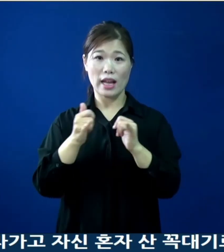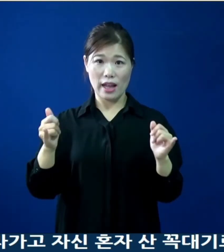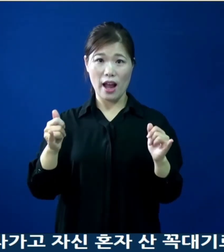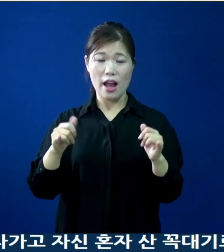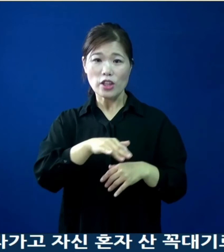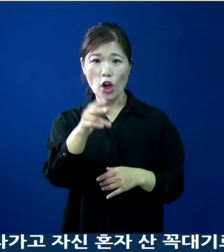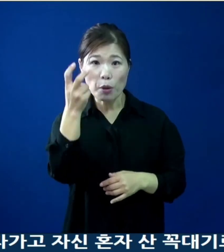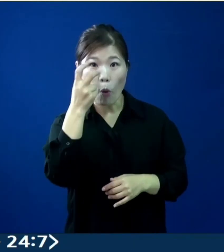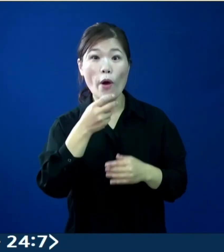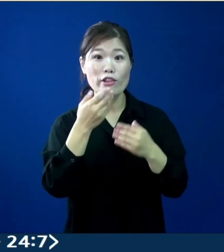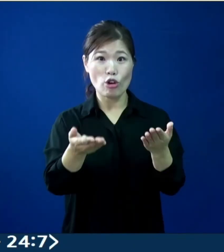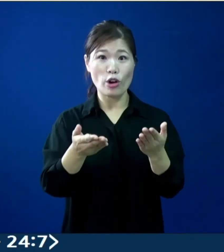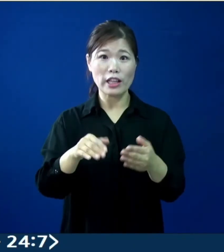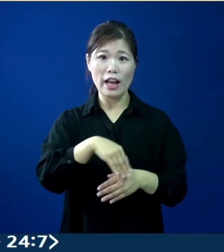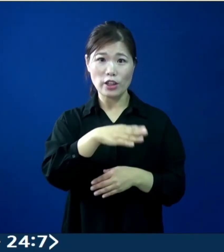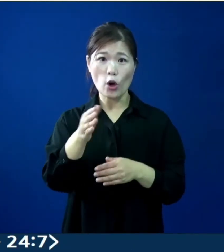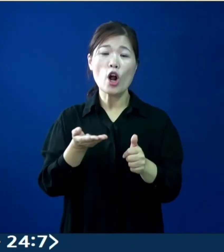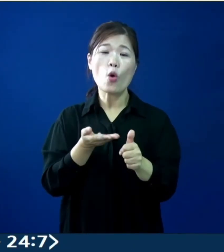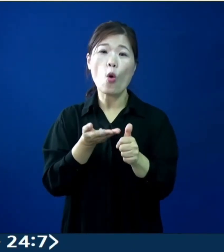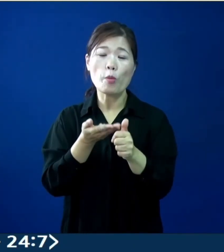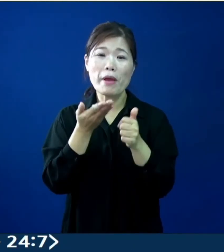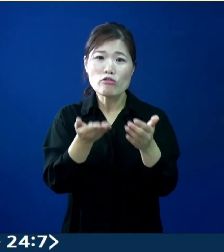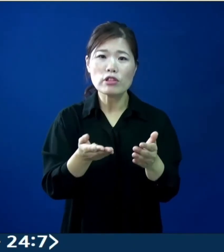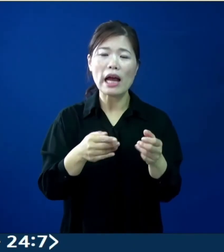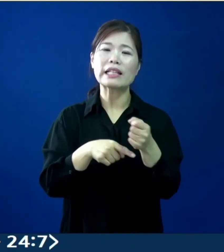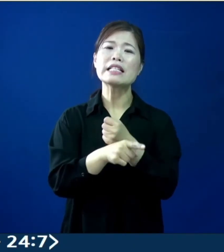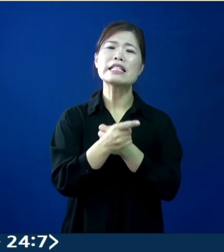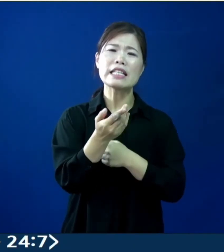보호할 것이다, 너를 위해서 공급할 것이다, 너를 위한 뜻이 있다.